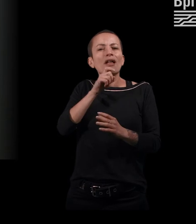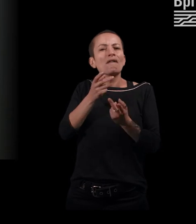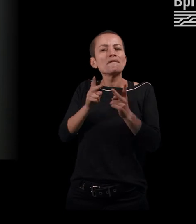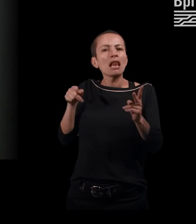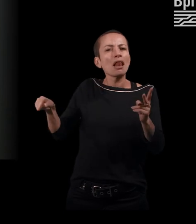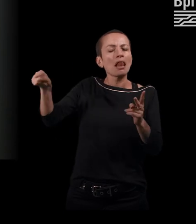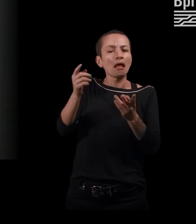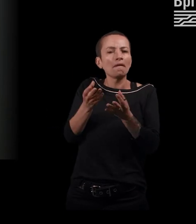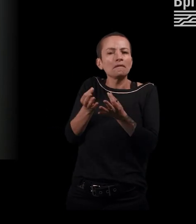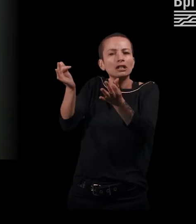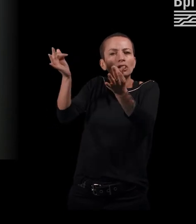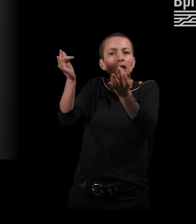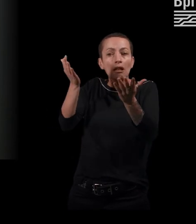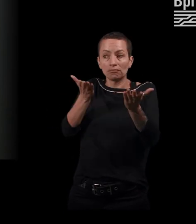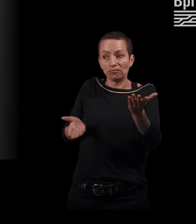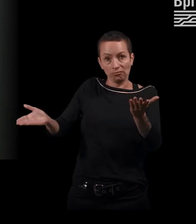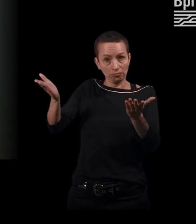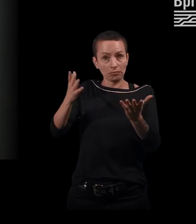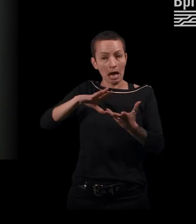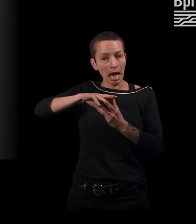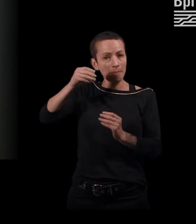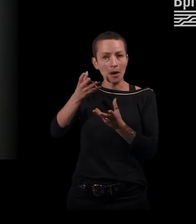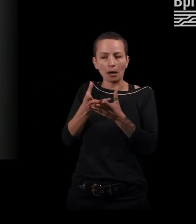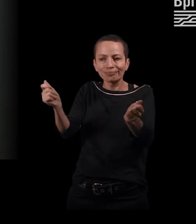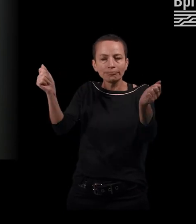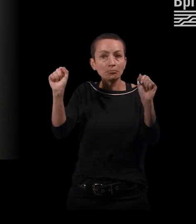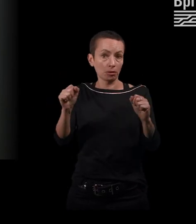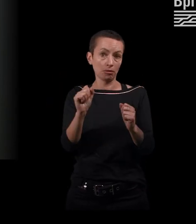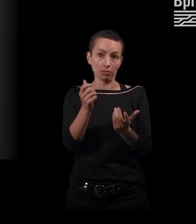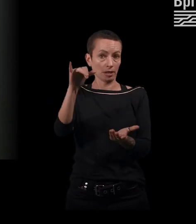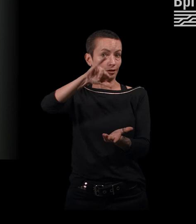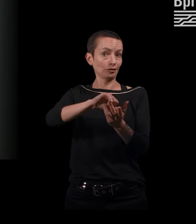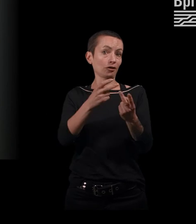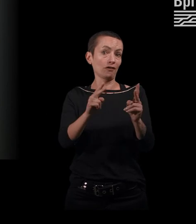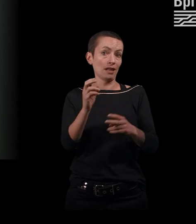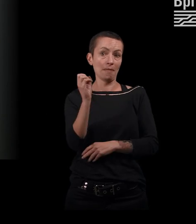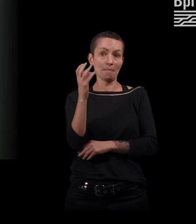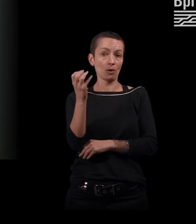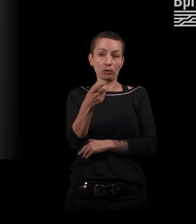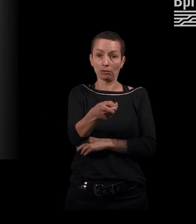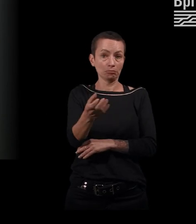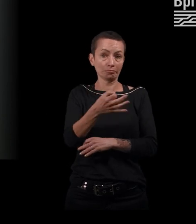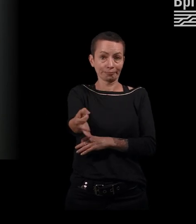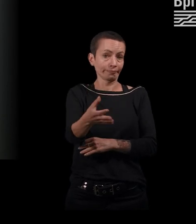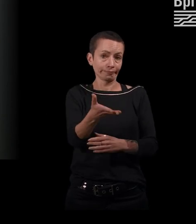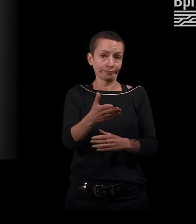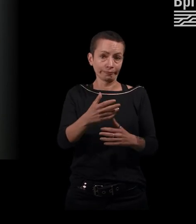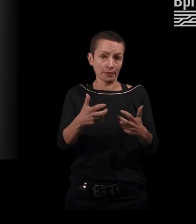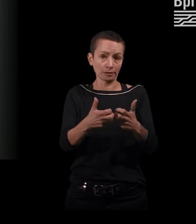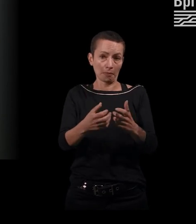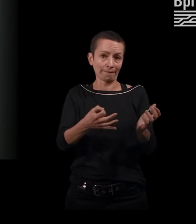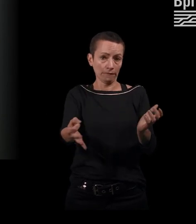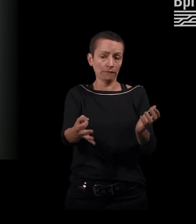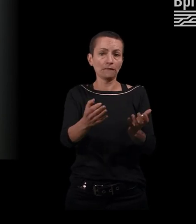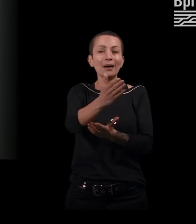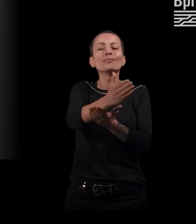et au fait qu'elles peuvent perdre leur âme, le centre-ville de Beyrouth, c'est l'exemple parfait d'une ville, ou en tout cas d'une partie